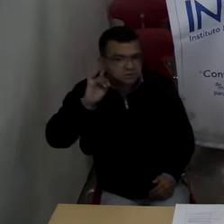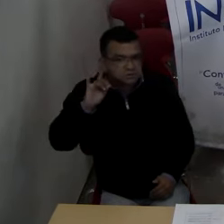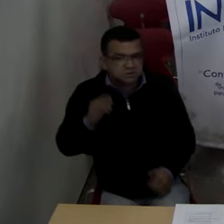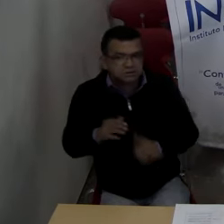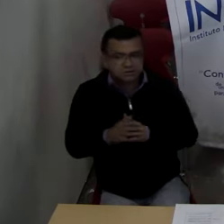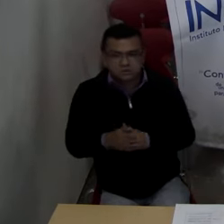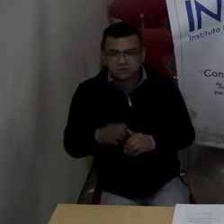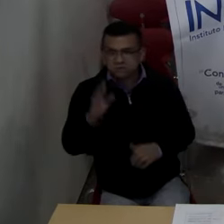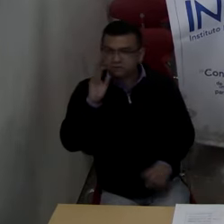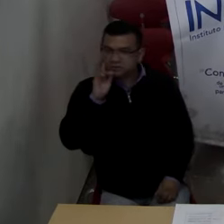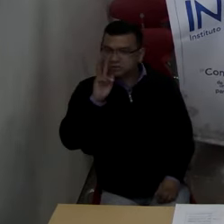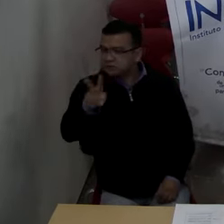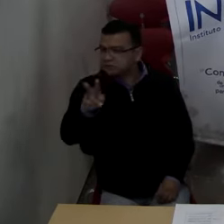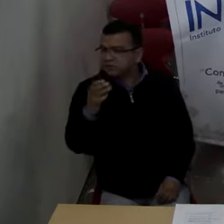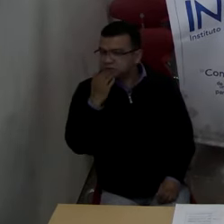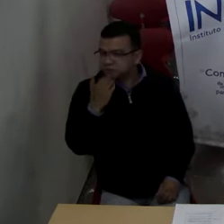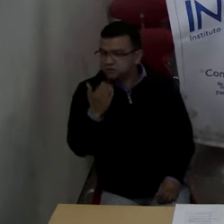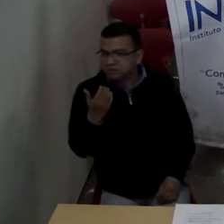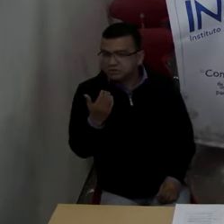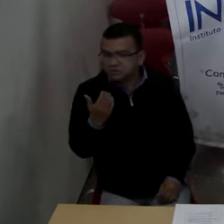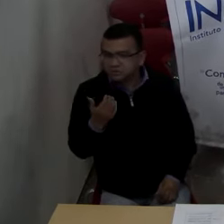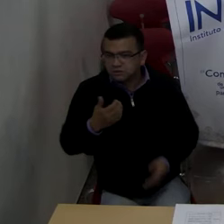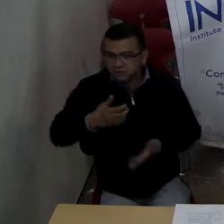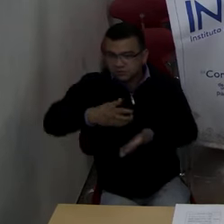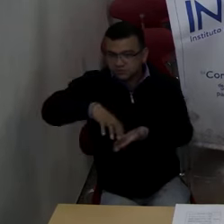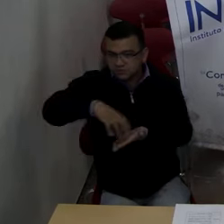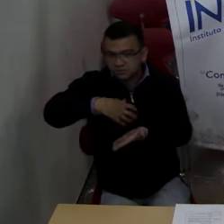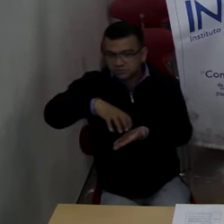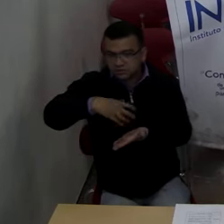norte de Santander, en Santander,